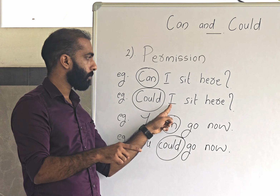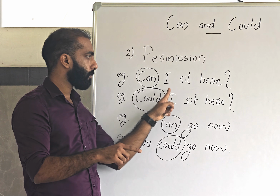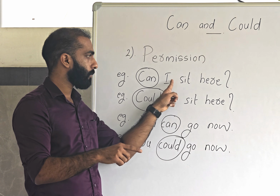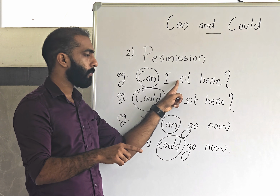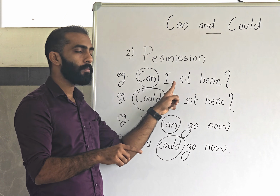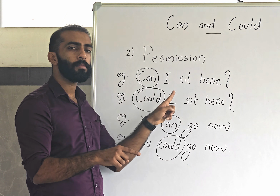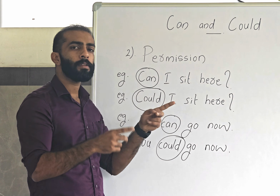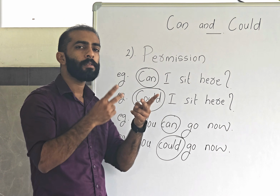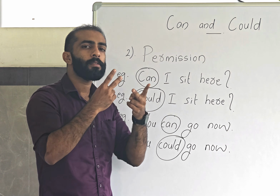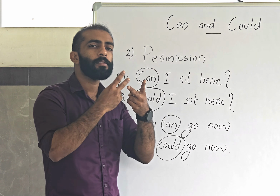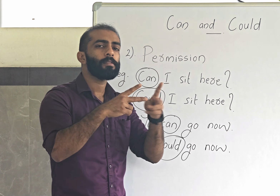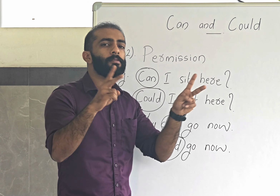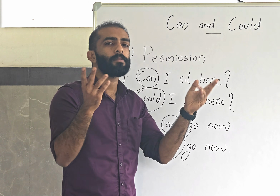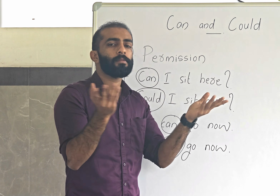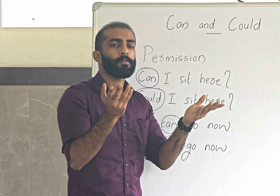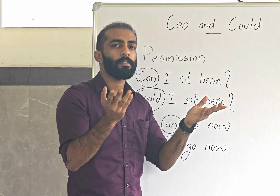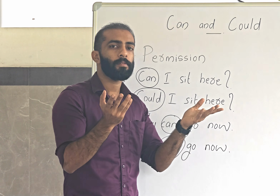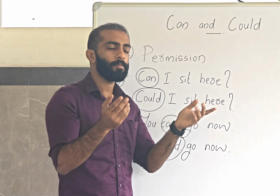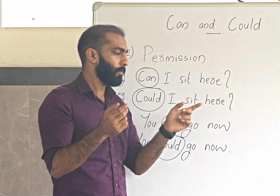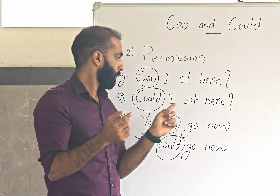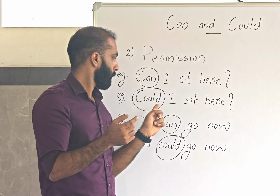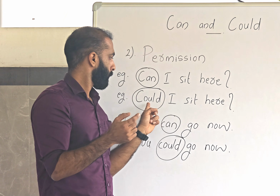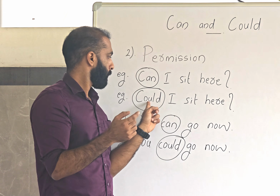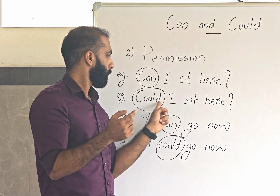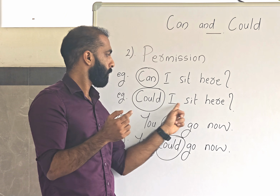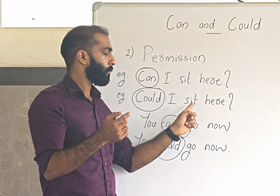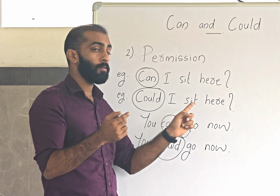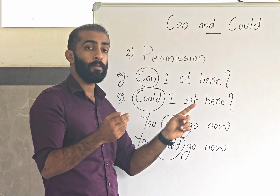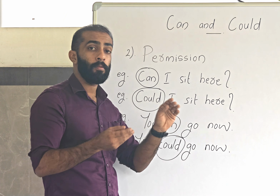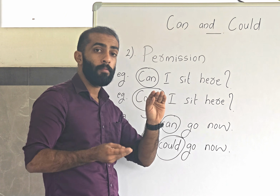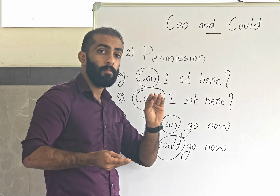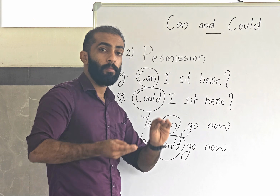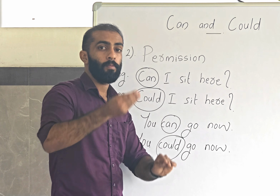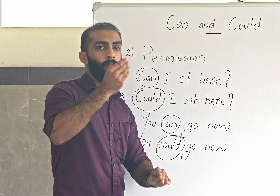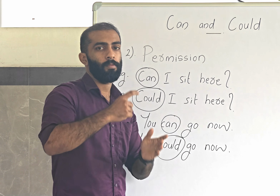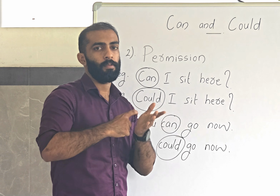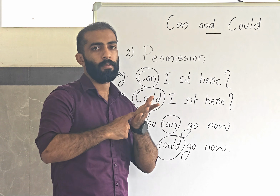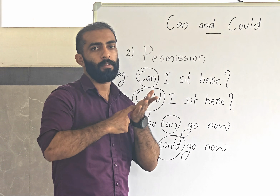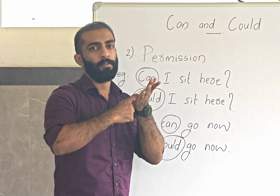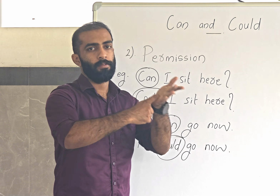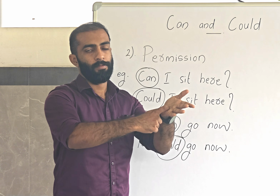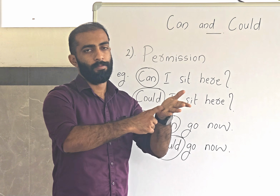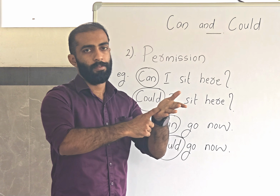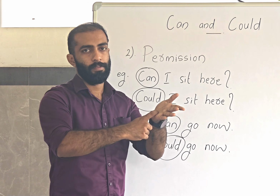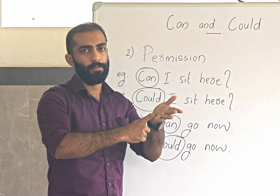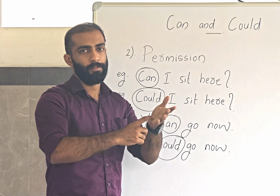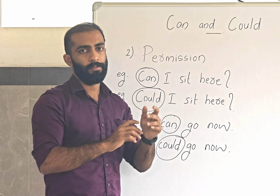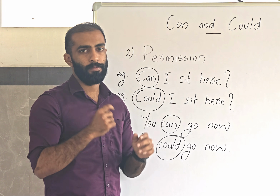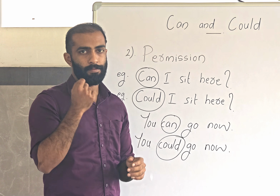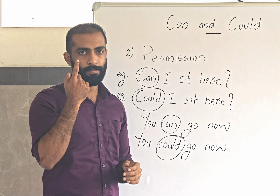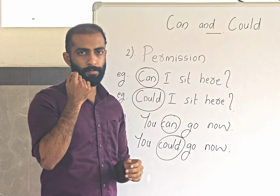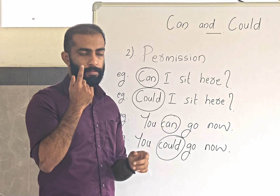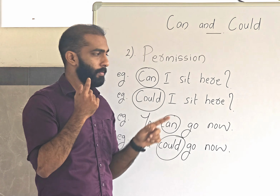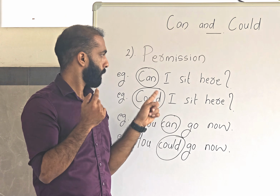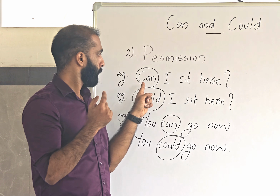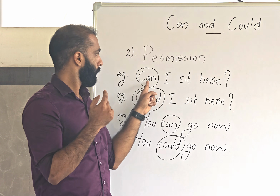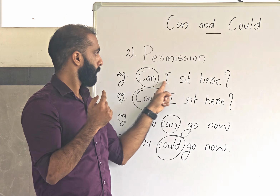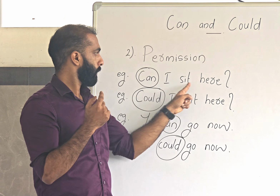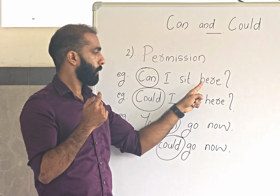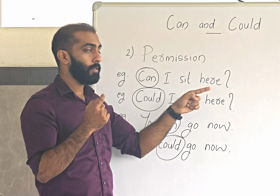എന്നാൽ ഈ 2 സെൻറ്റൻസുകൾ തമ്മിലുള്ള വ്യത്യാസം എന്താണ്? ഇവിടെ നമ്മൾ കുറച്ചുകൂടെ മര്യാദ കൊടുത്ത് സംസാരിക്കേണ്ട സാഹചര്യങ്ങളിലാണ്